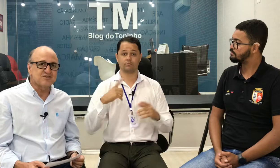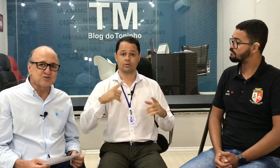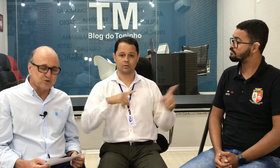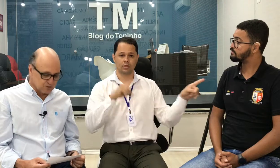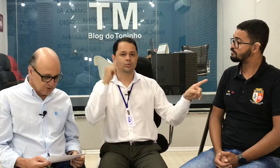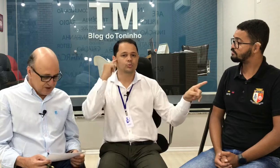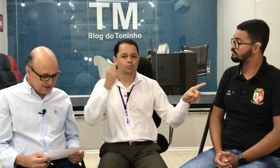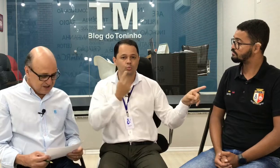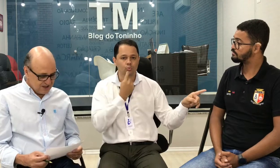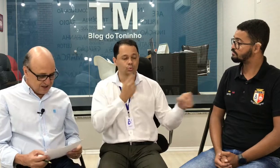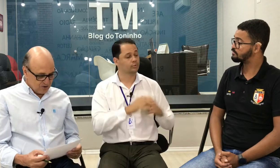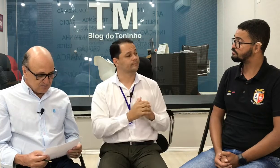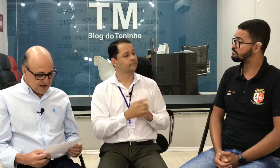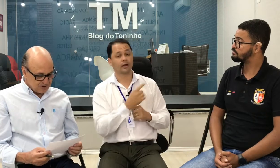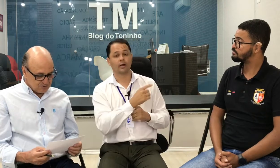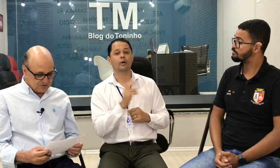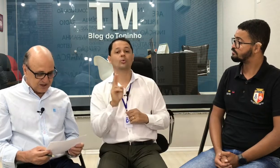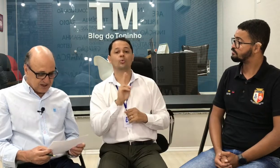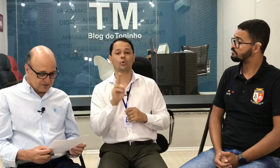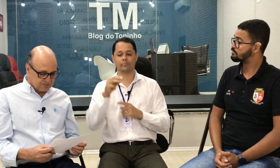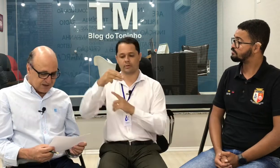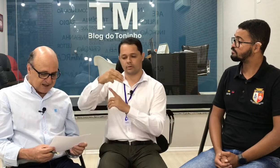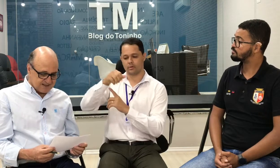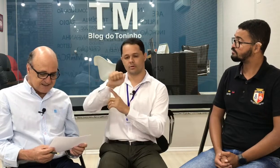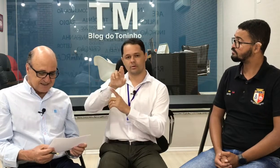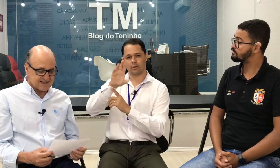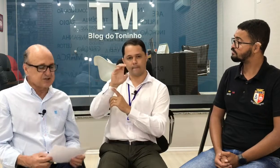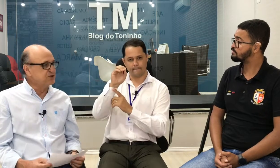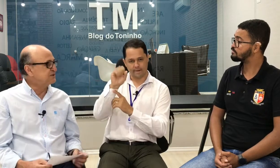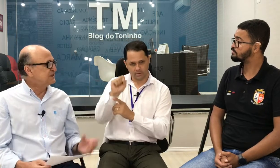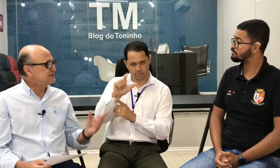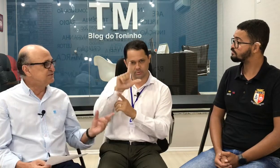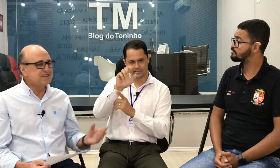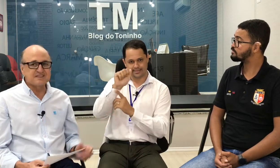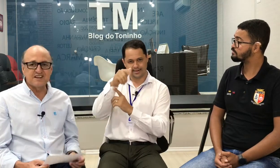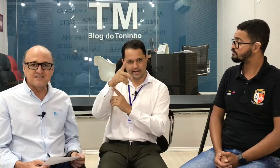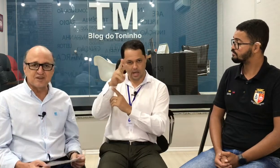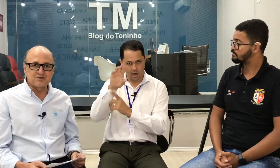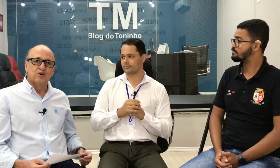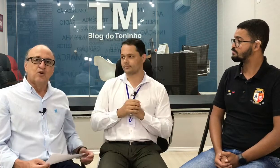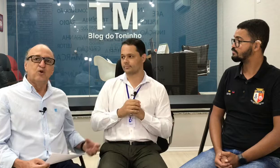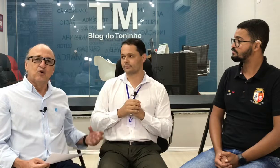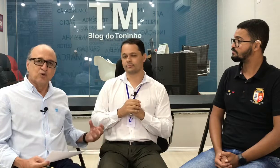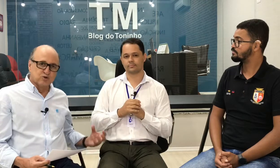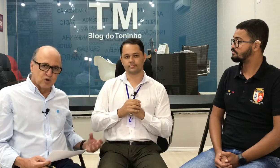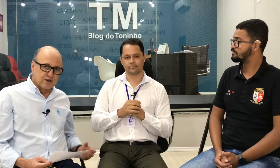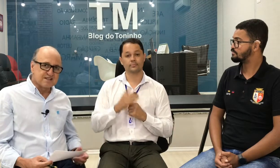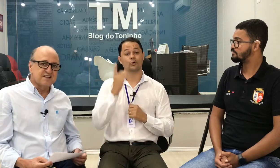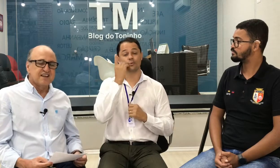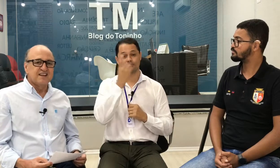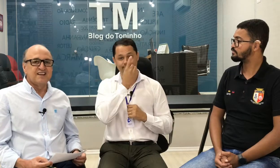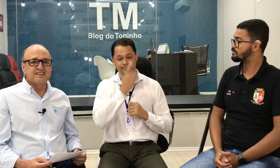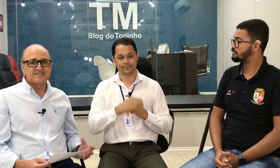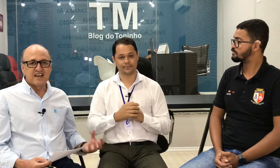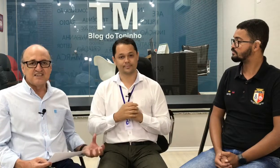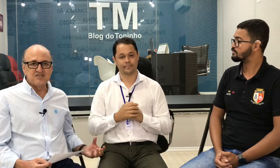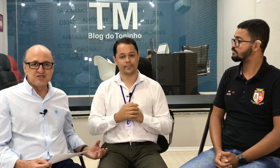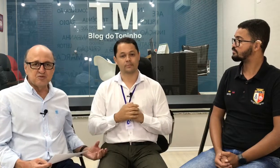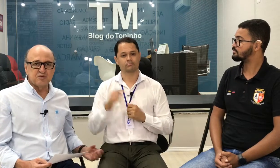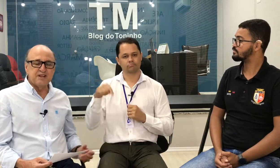surdo, que é o Marcos Leandro Palance da Silva, de 26 anos. O Douglas está residindo em